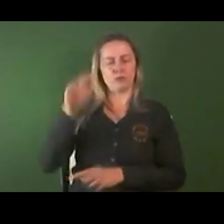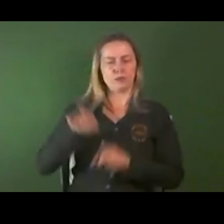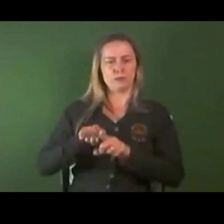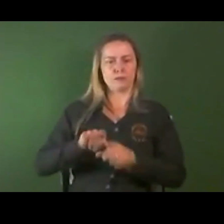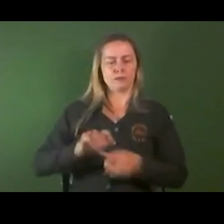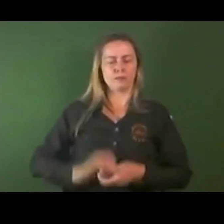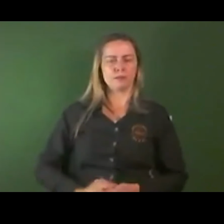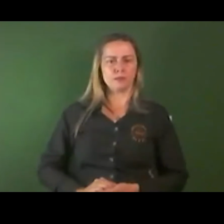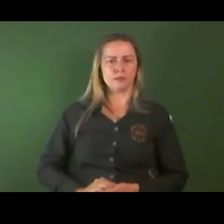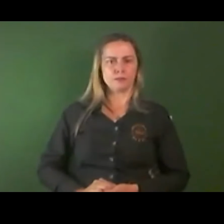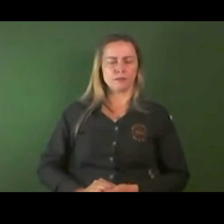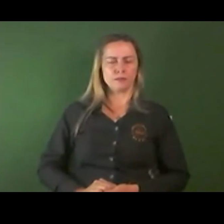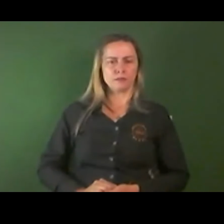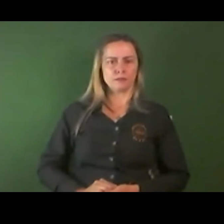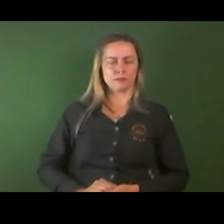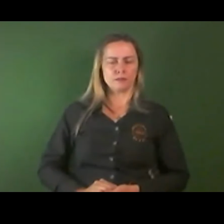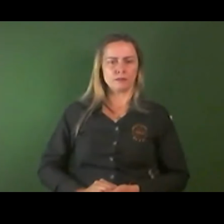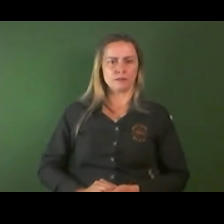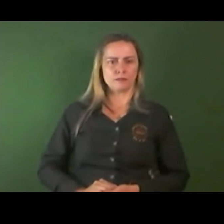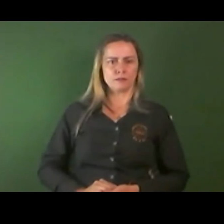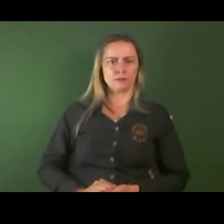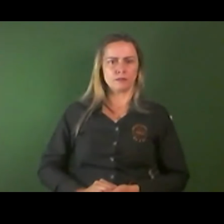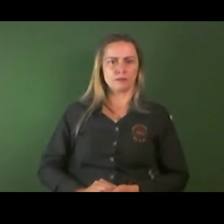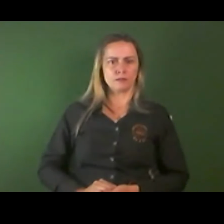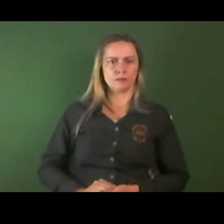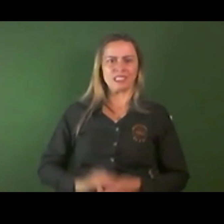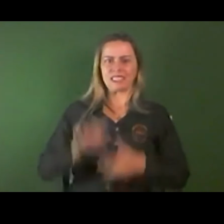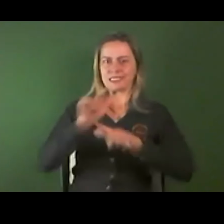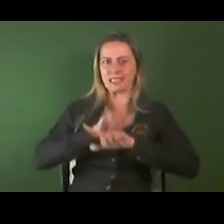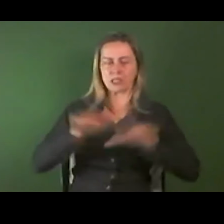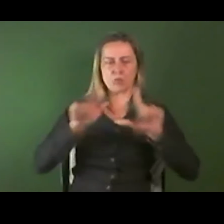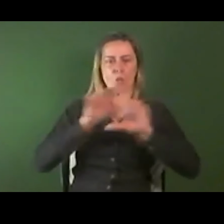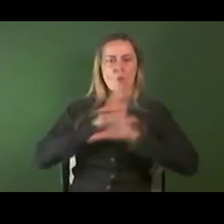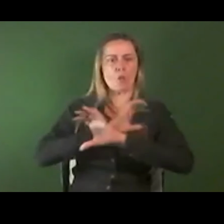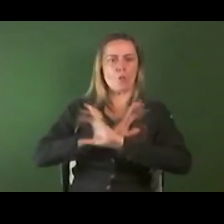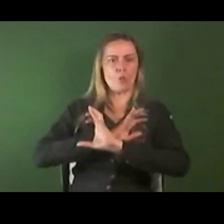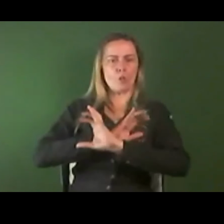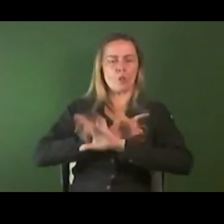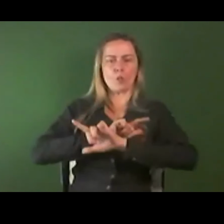um fotograma absolutamente velado, sem nada.